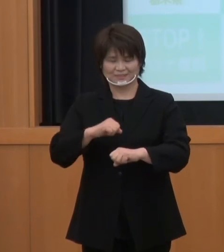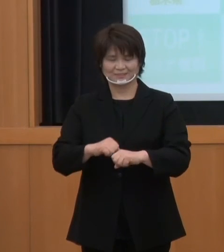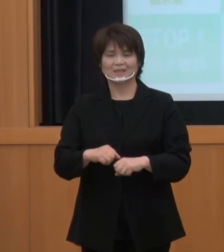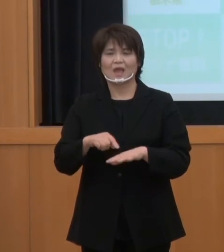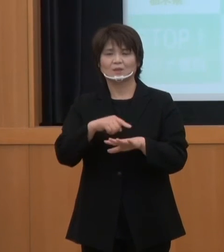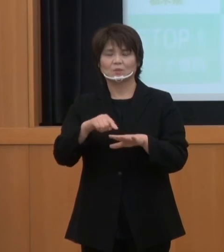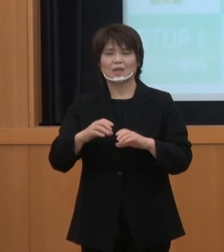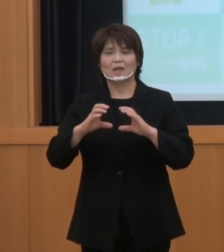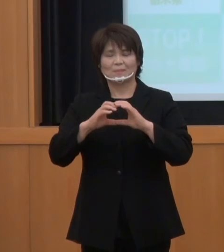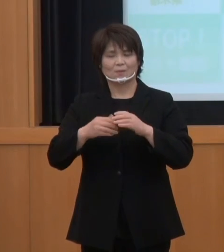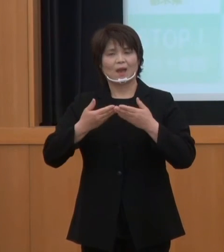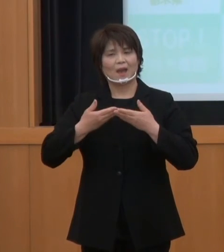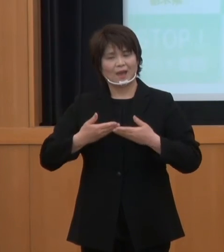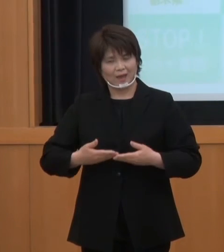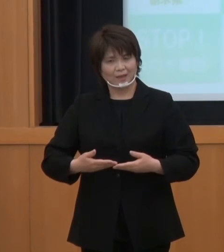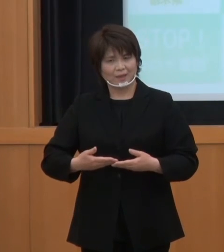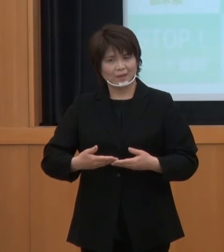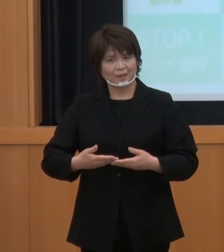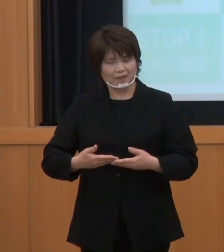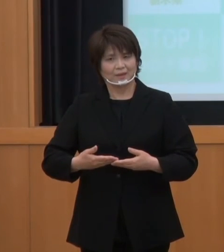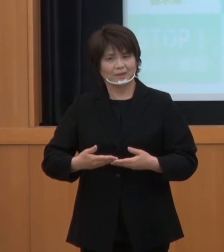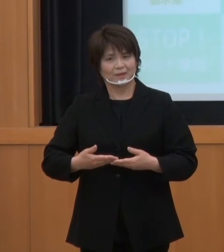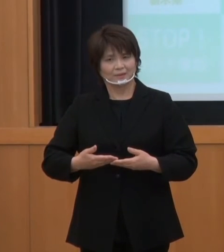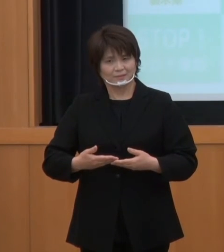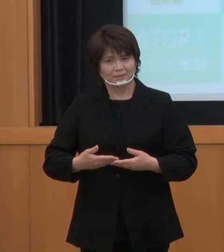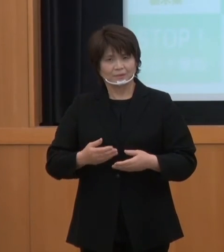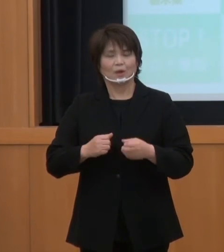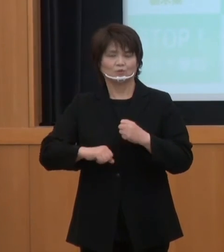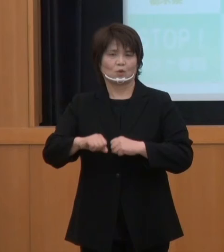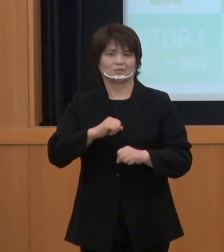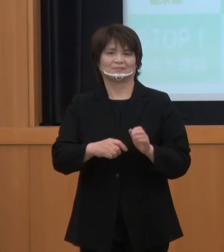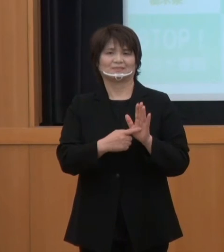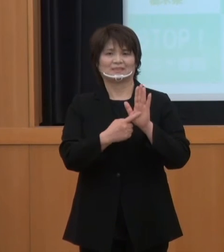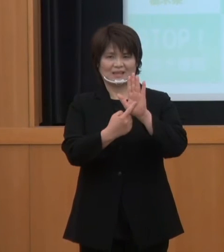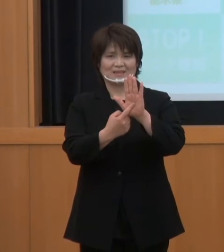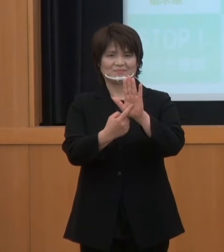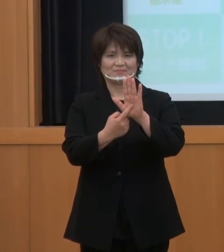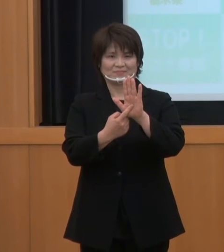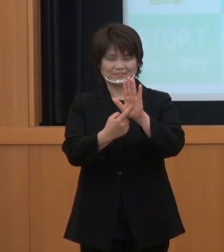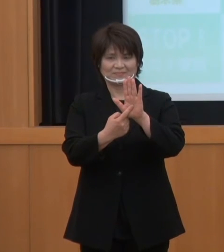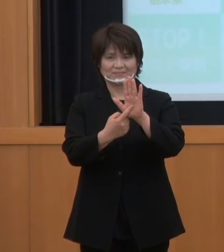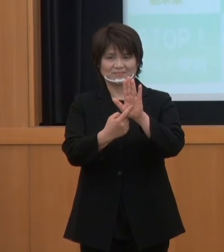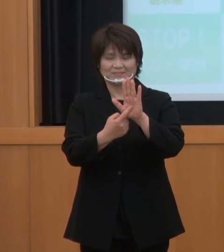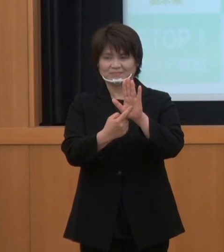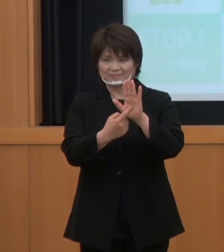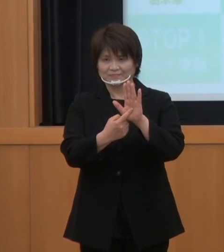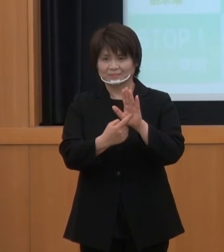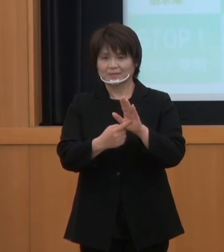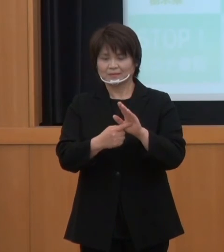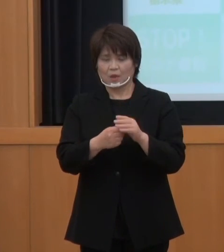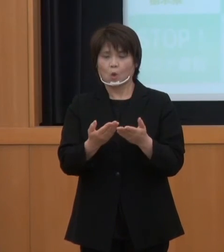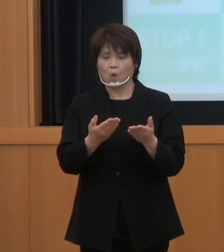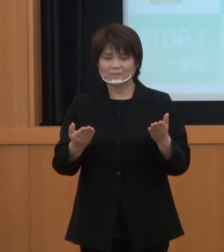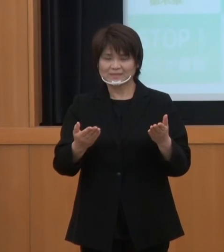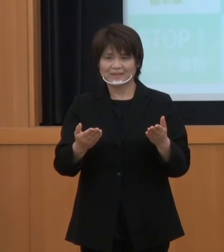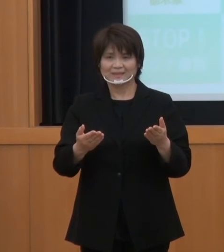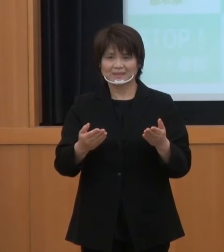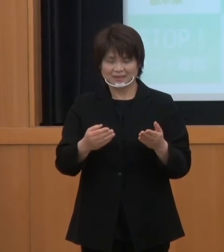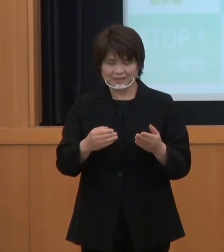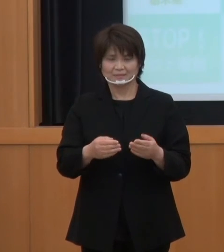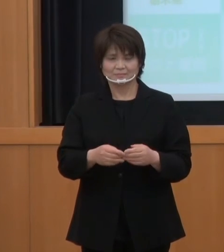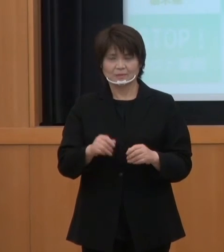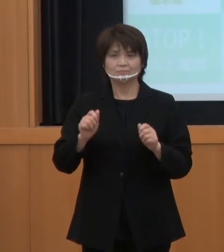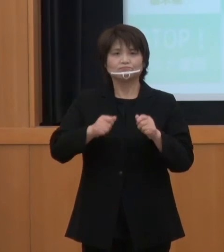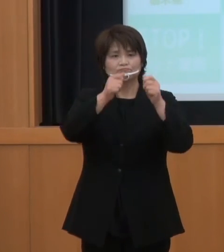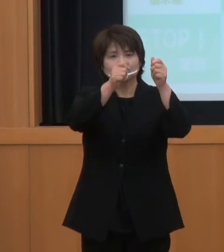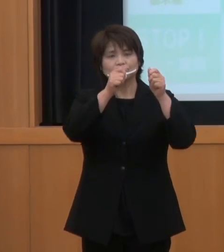丸取り組み安心取り組み宣言と、これをお店の中に表示をしてくださいということ